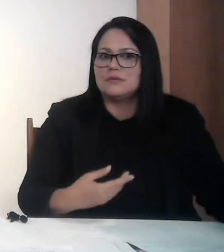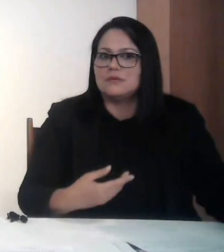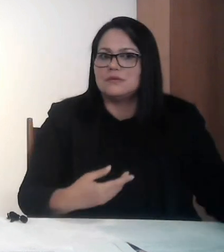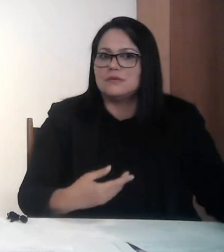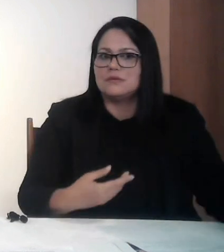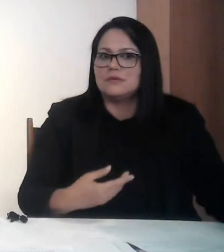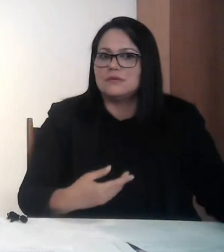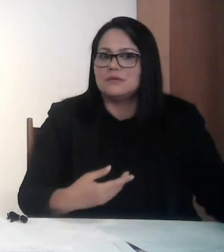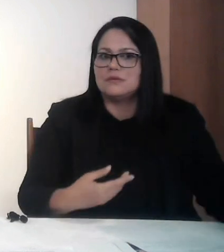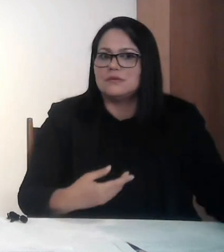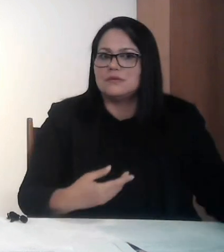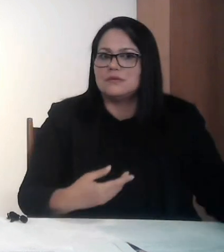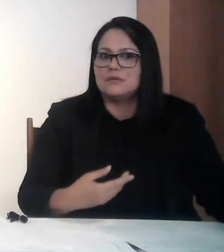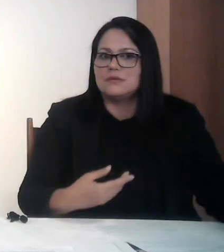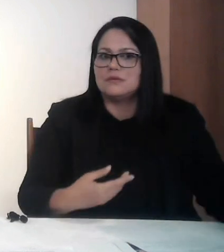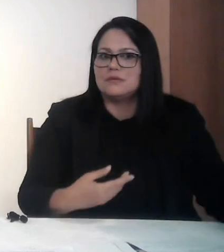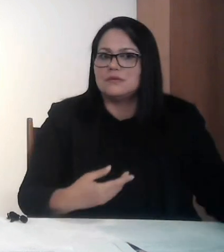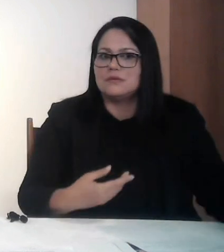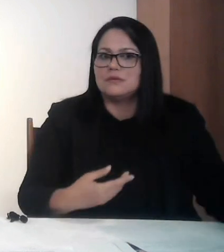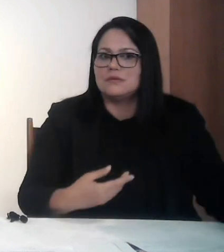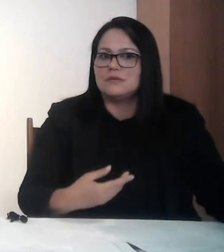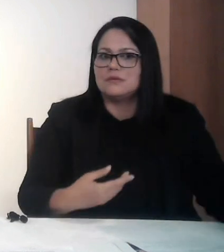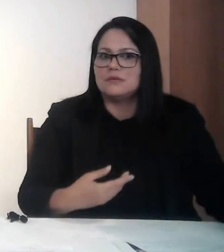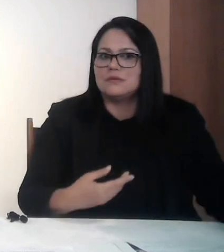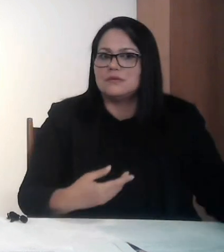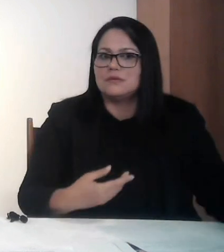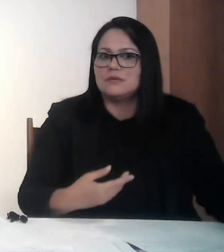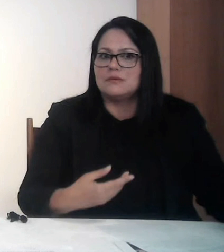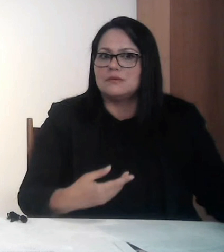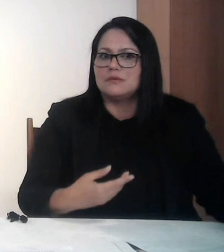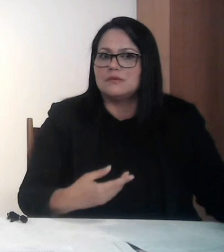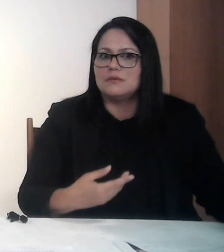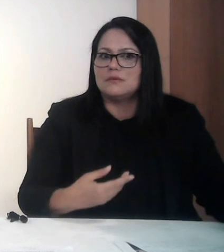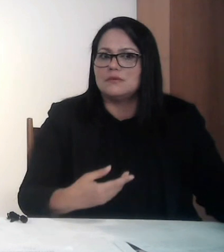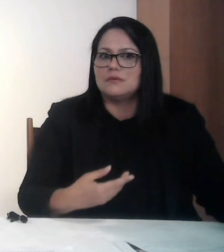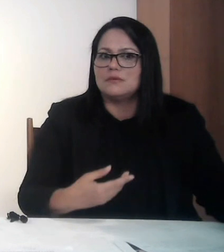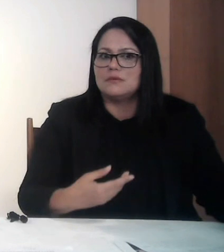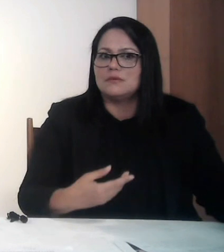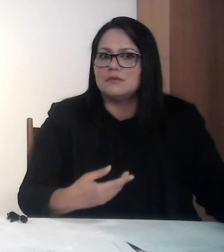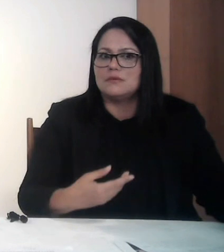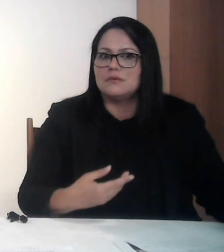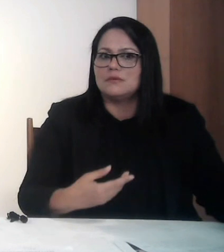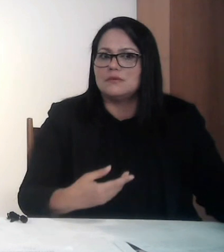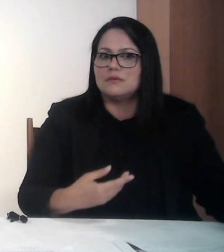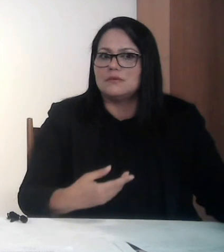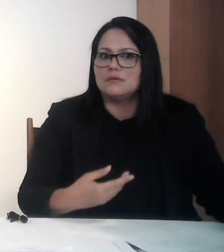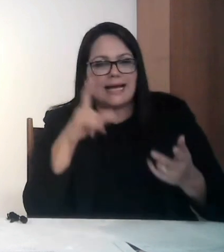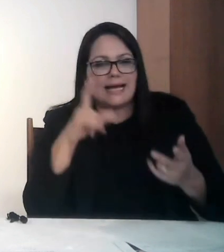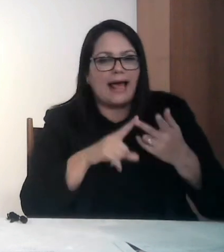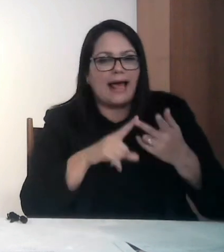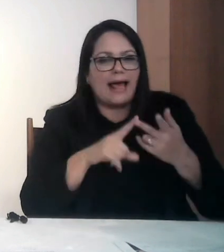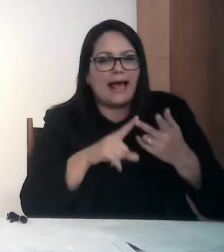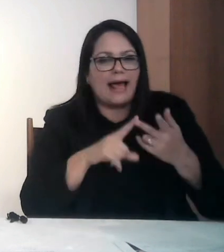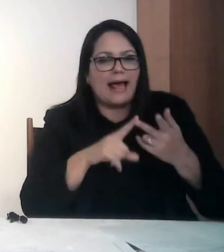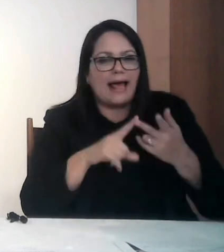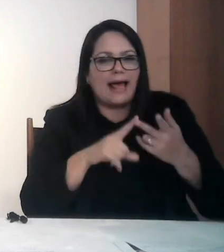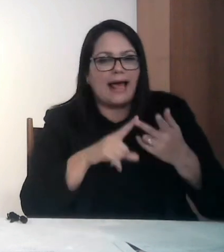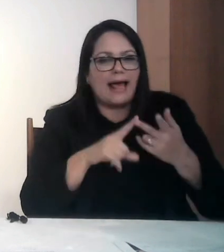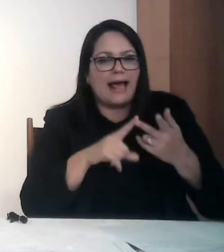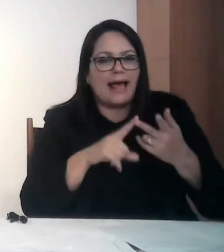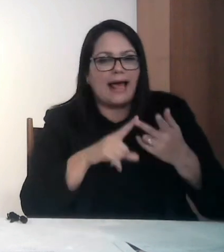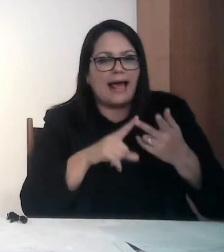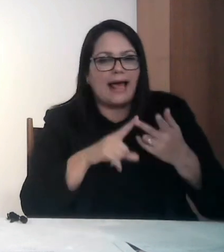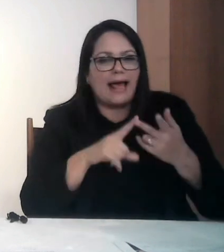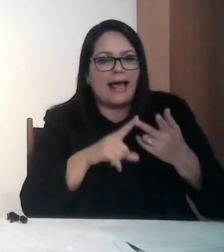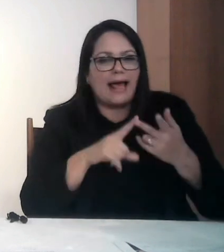para desmonetização de página de direita, é impressionante. É uma perseguição implacável. O que nós queremos,